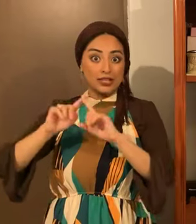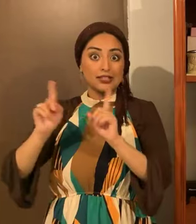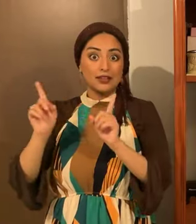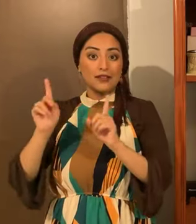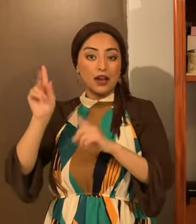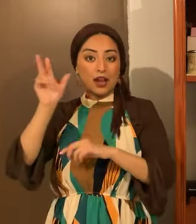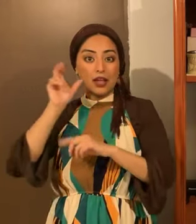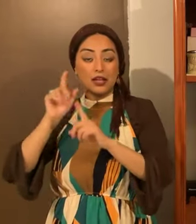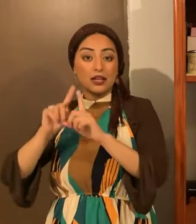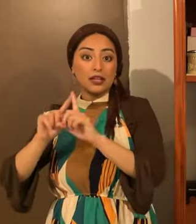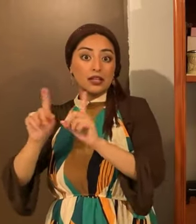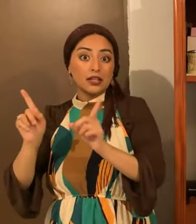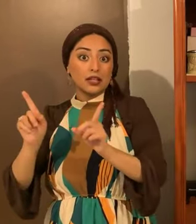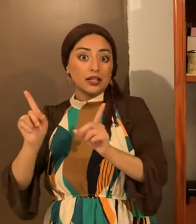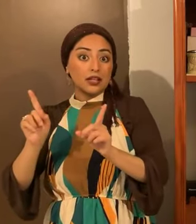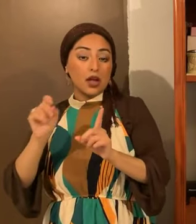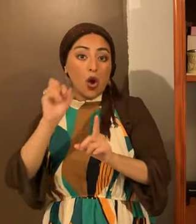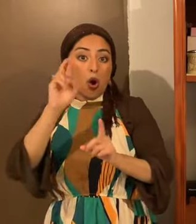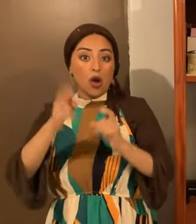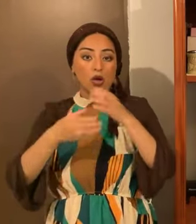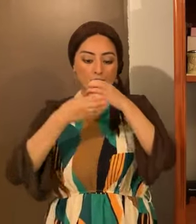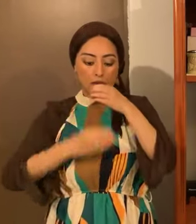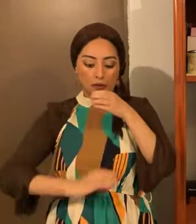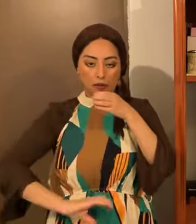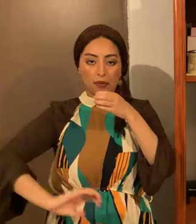O qué tal una sección de saxofones.